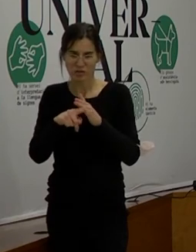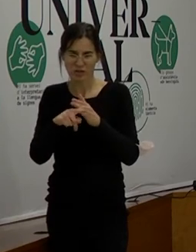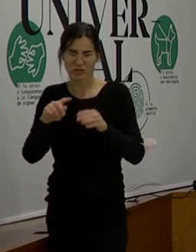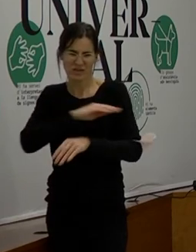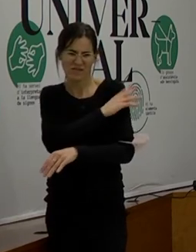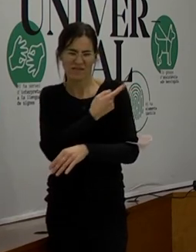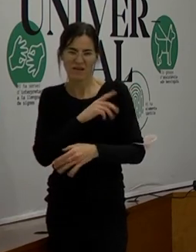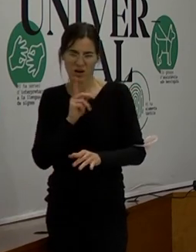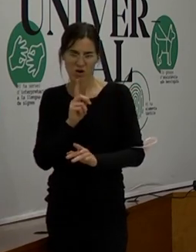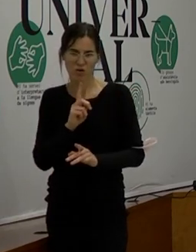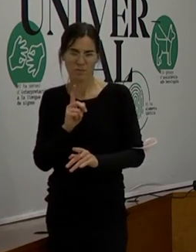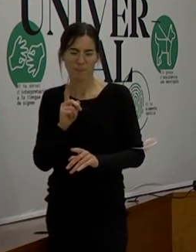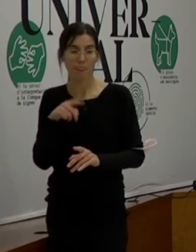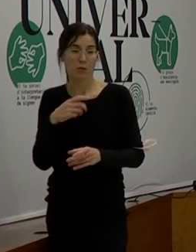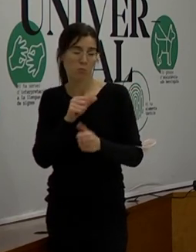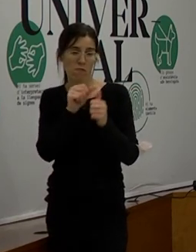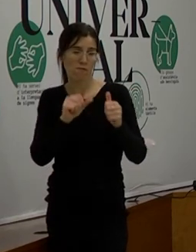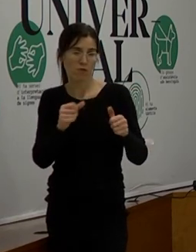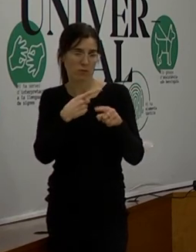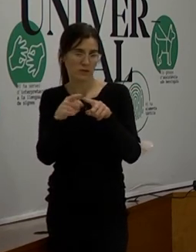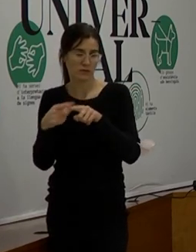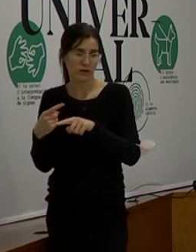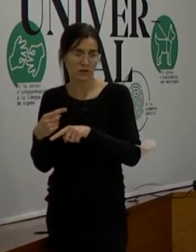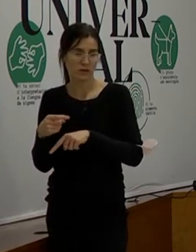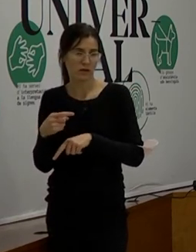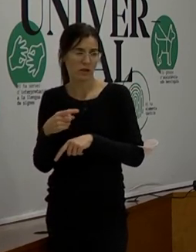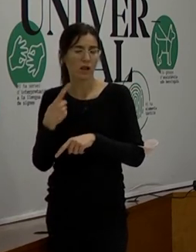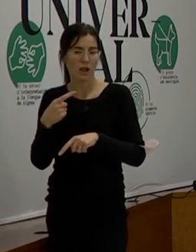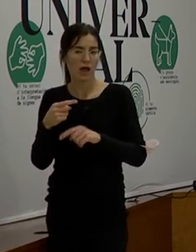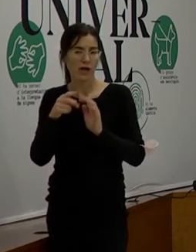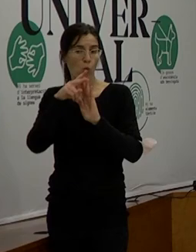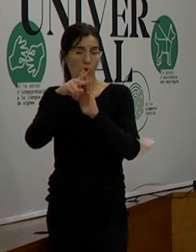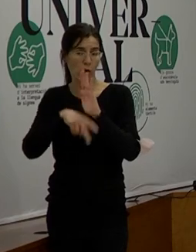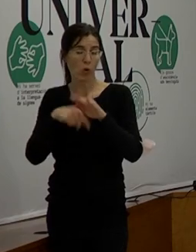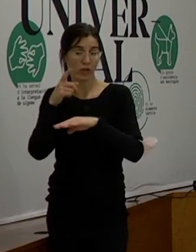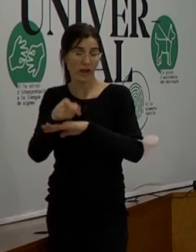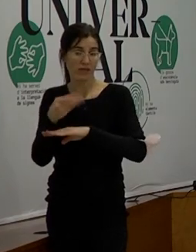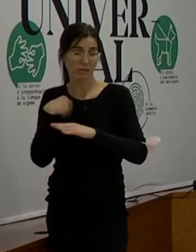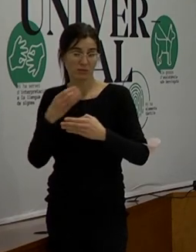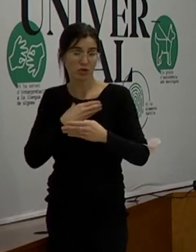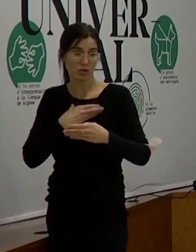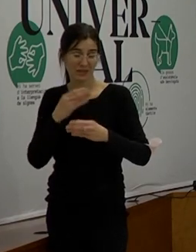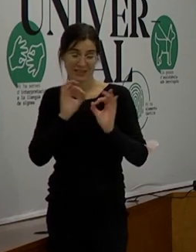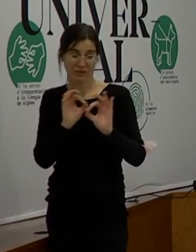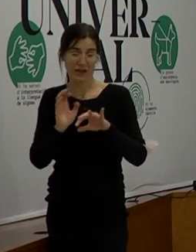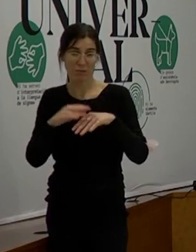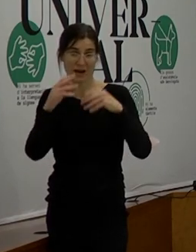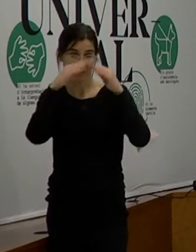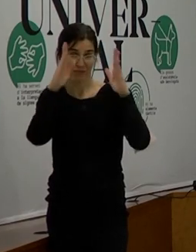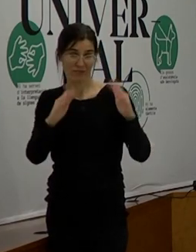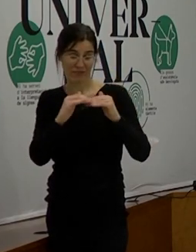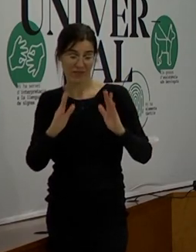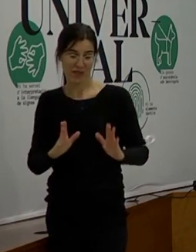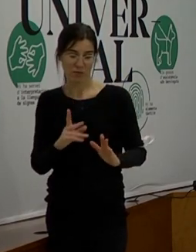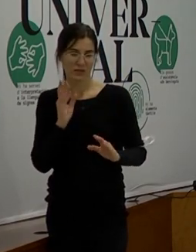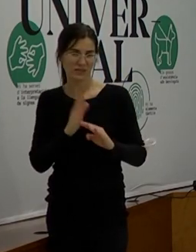estan, ¿vale? Hi ha maneres de fer-ho, i hi ha una ordenança que es va fer a l'Ajuntament expressament per andamiatges d'això, ¿vale?